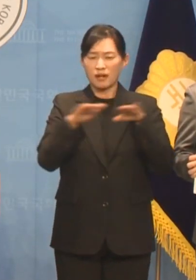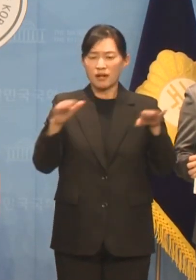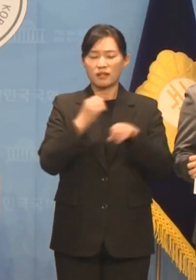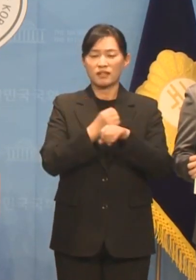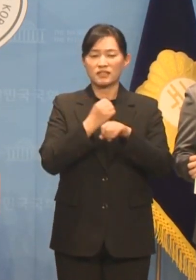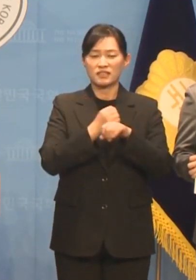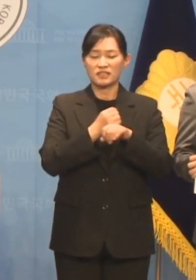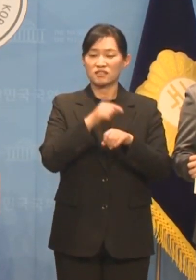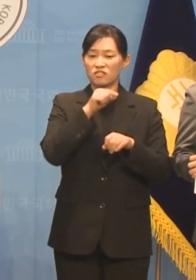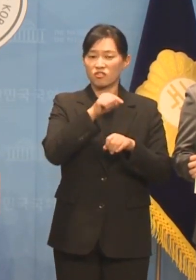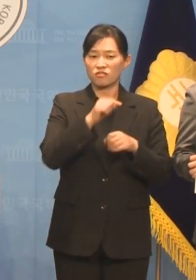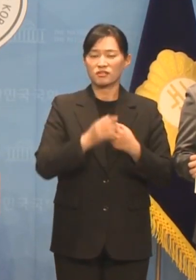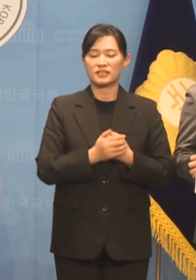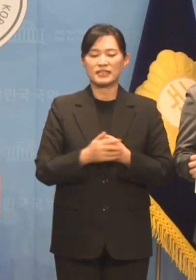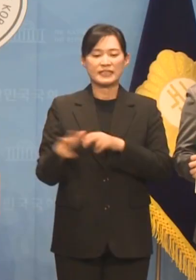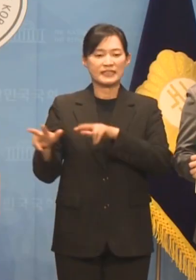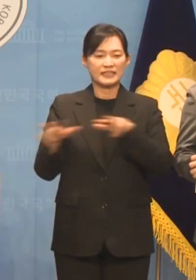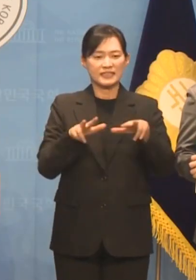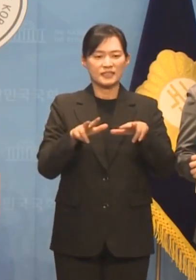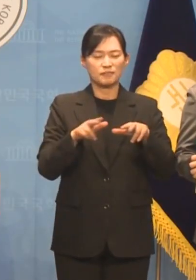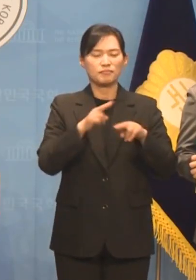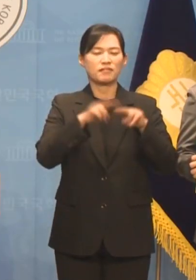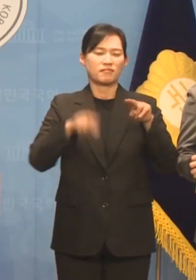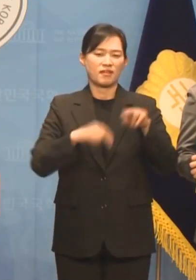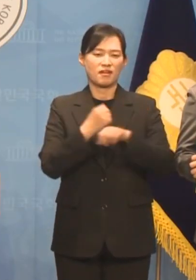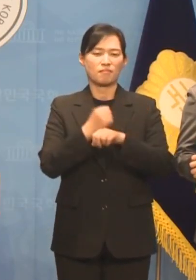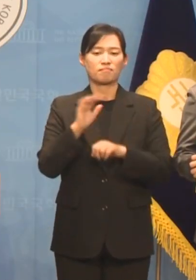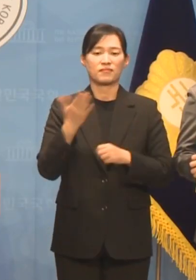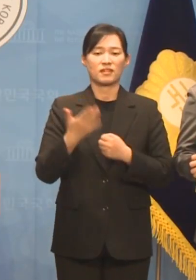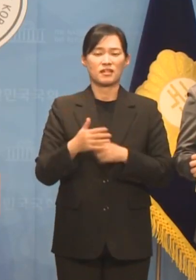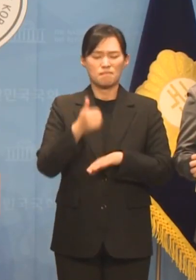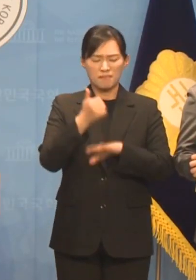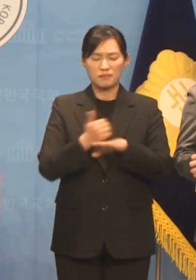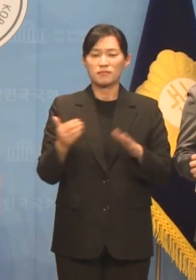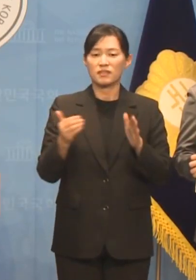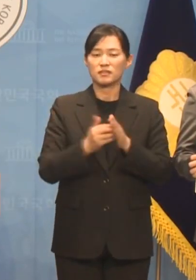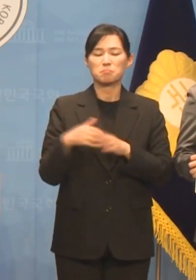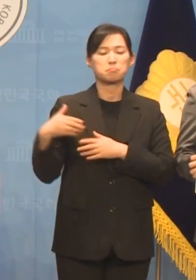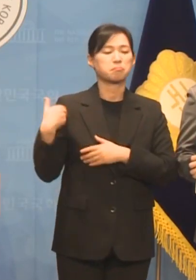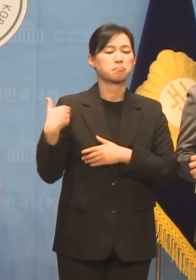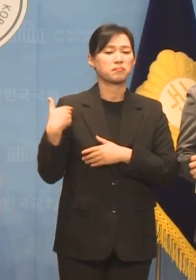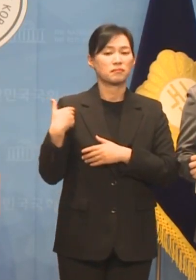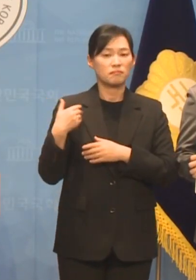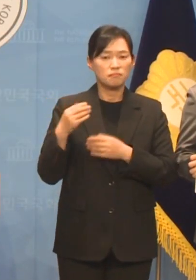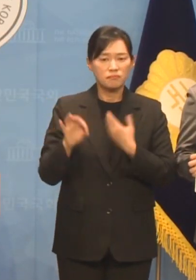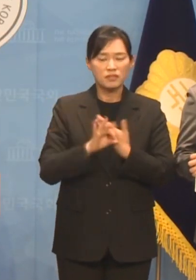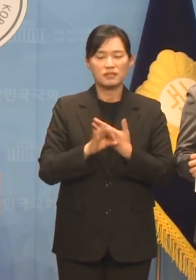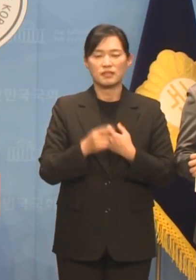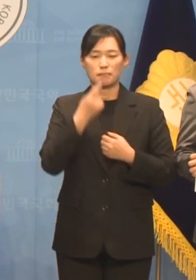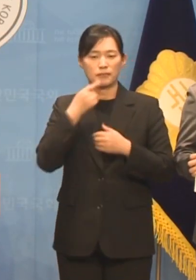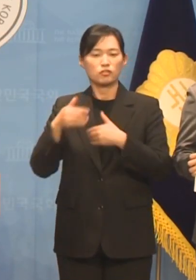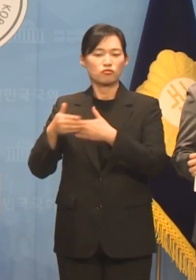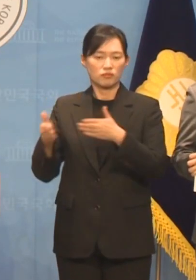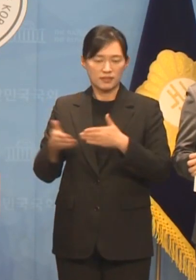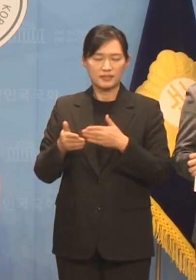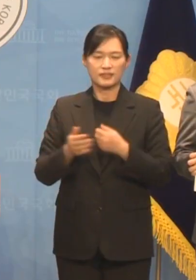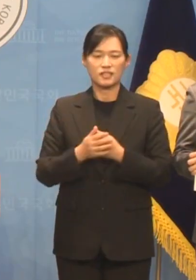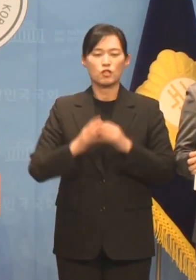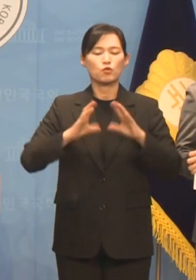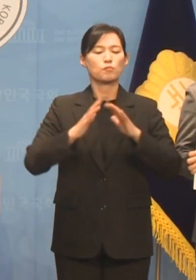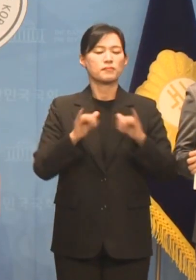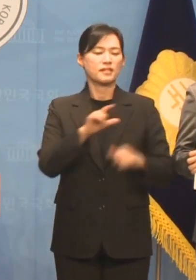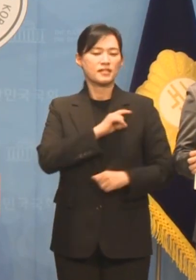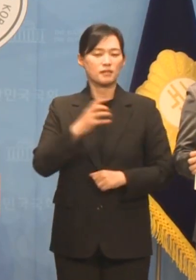짓밟은 심우정 총장은 즉각 사퇴해야 한다. 만약 끝까지 모르쇠로 버틴다면 더불어민주당은